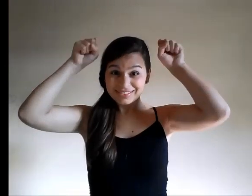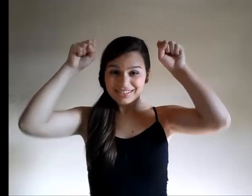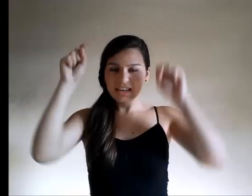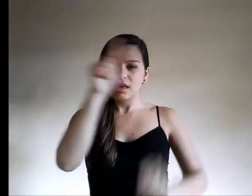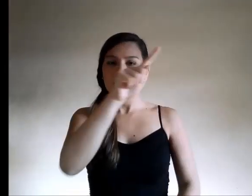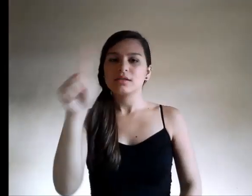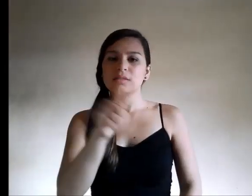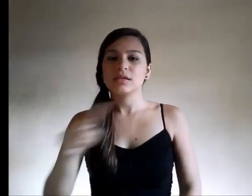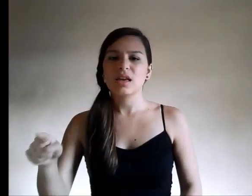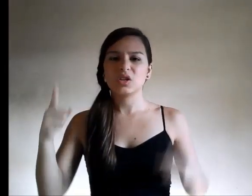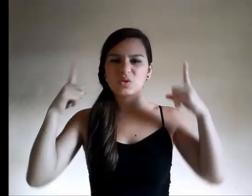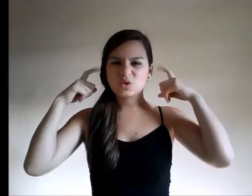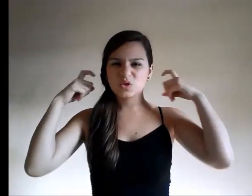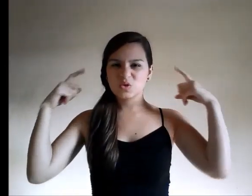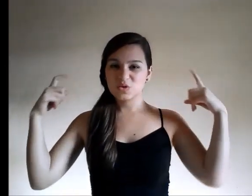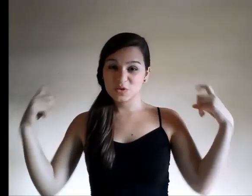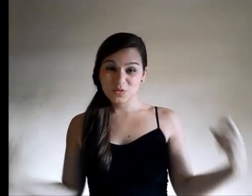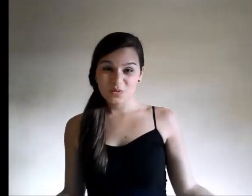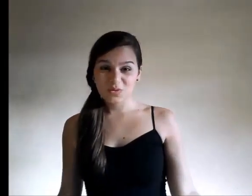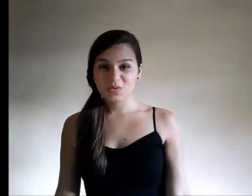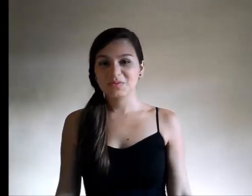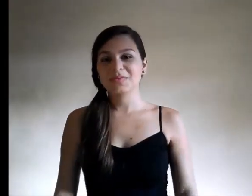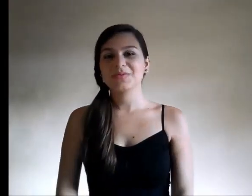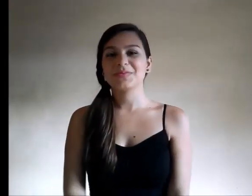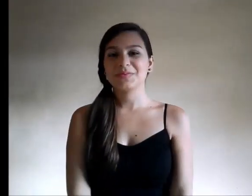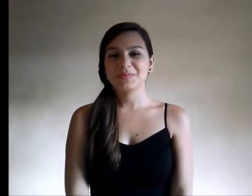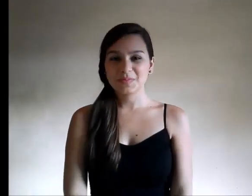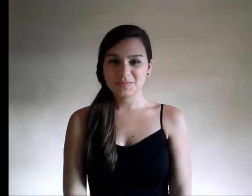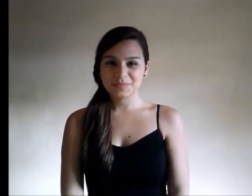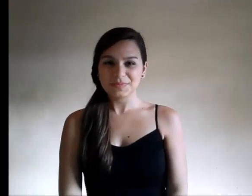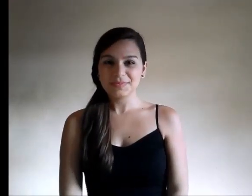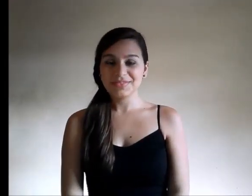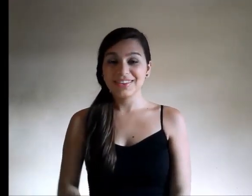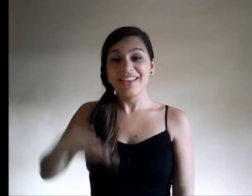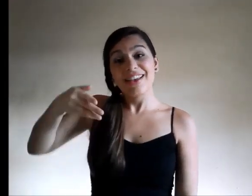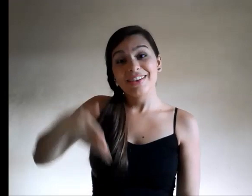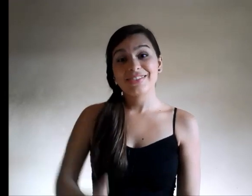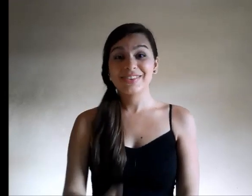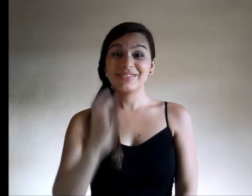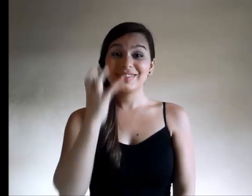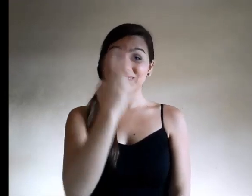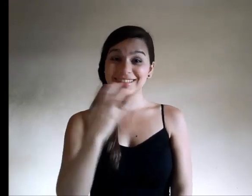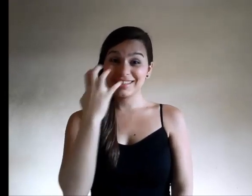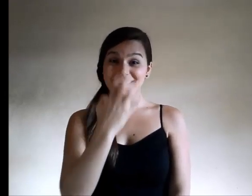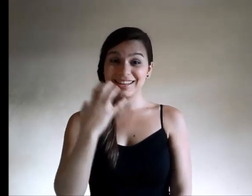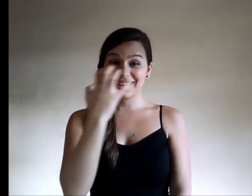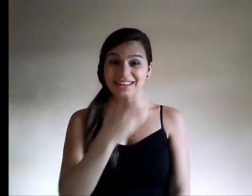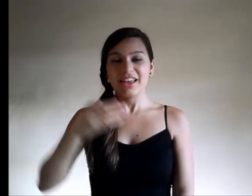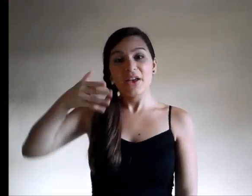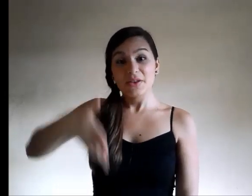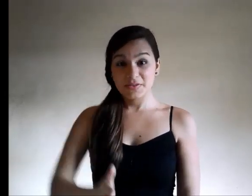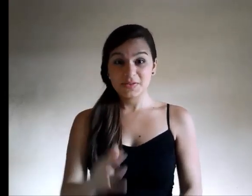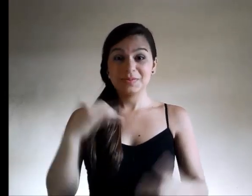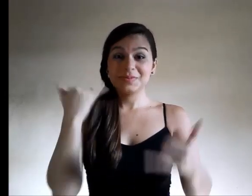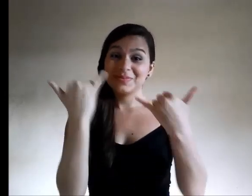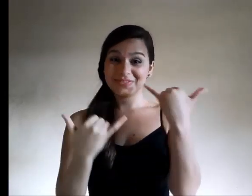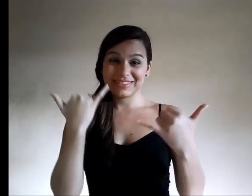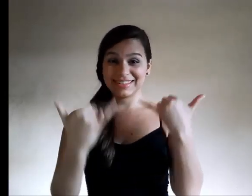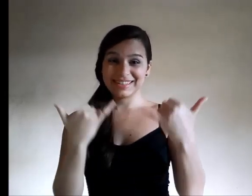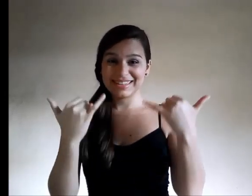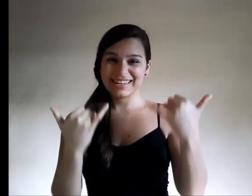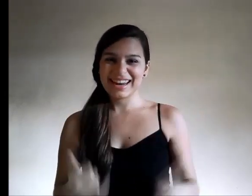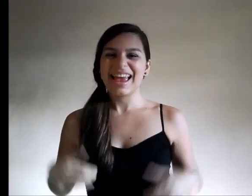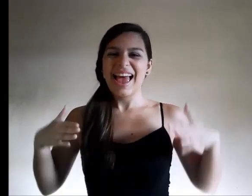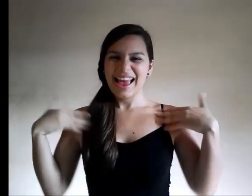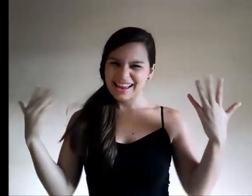É Xuxa! E Z zum, zum, zum, zum, zum. Vamos cantar,